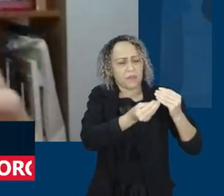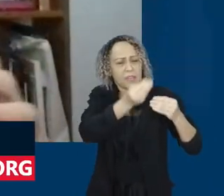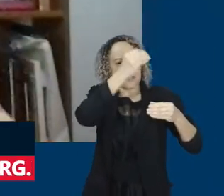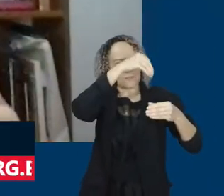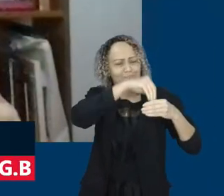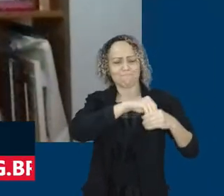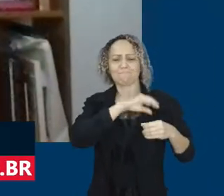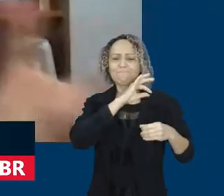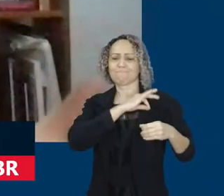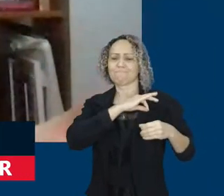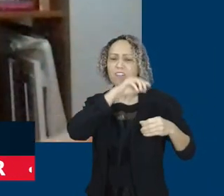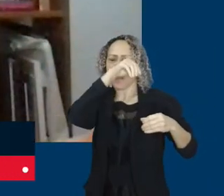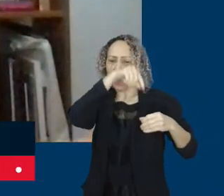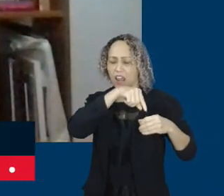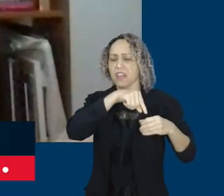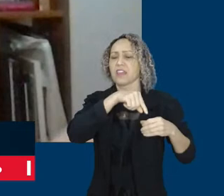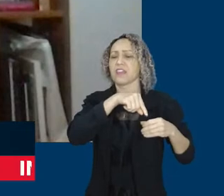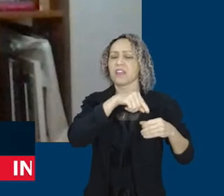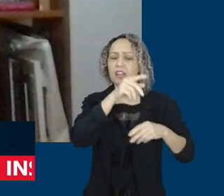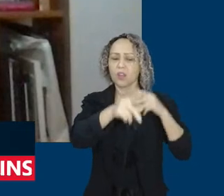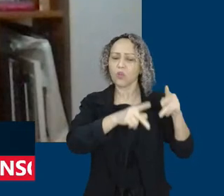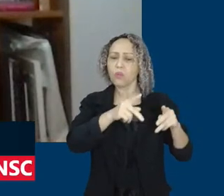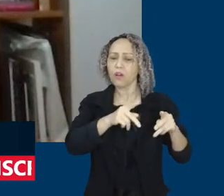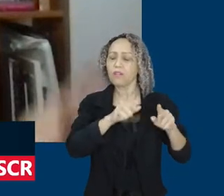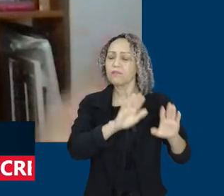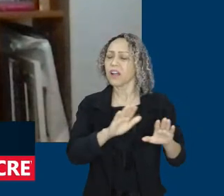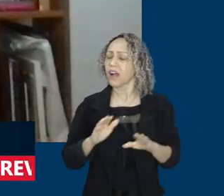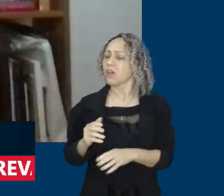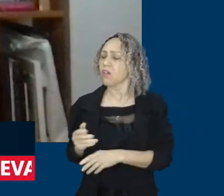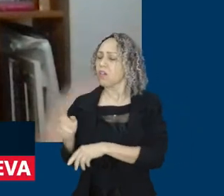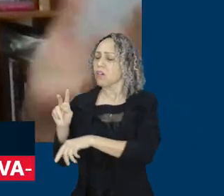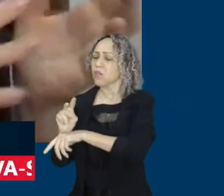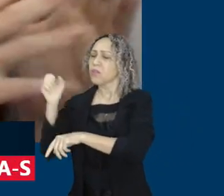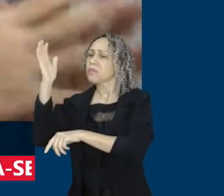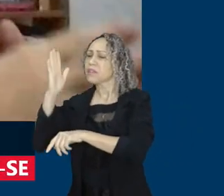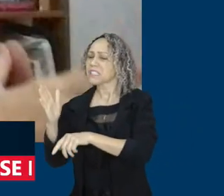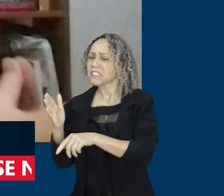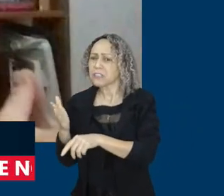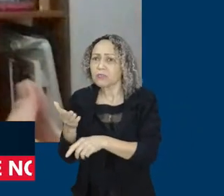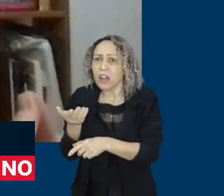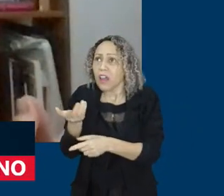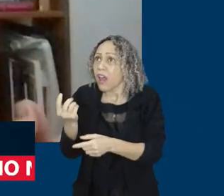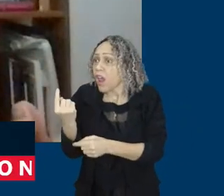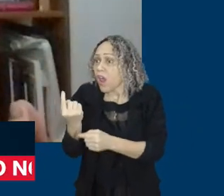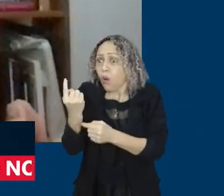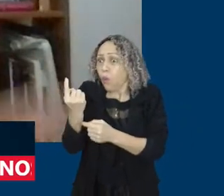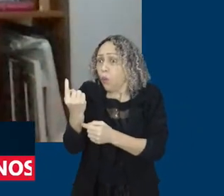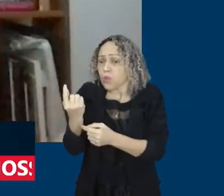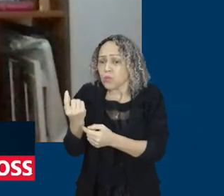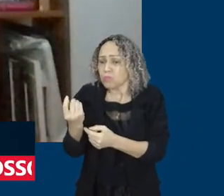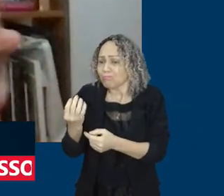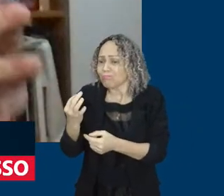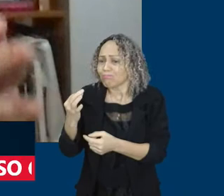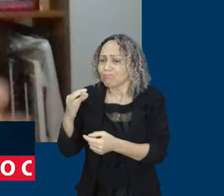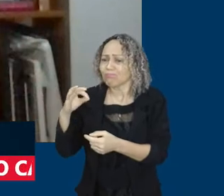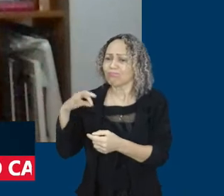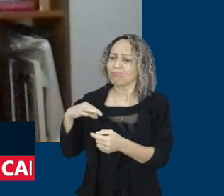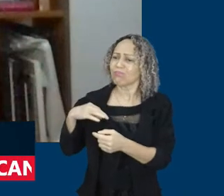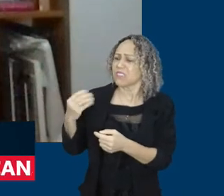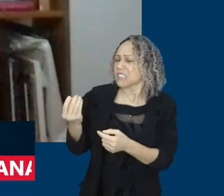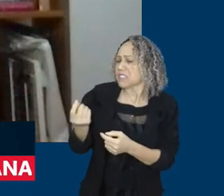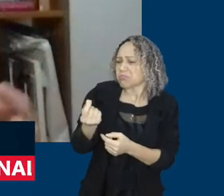você pega o Auxílio Brasil, ele é praticamente o dinheiro que a pessoa tem. Por quê? O desemprego altíssimo. E aqueles que